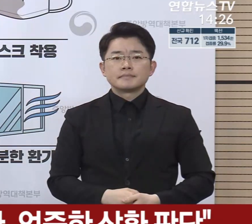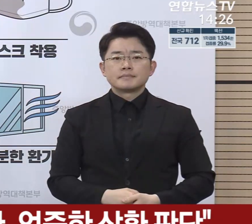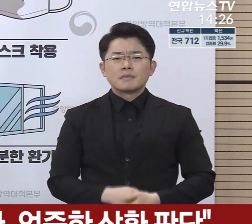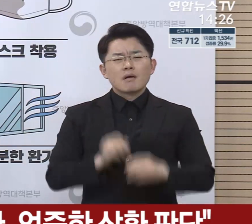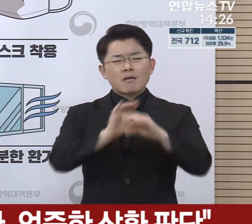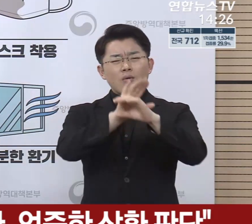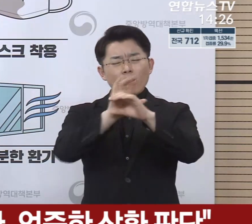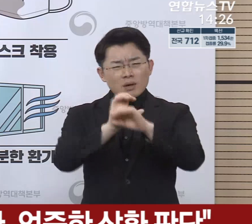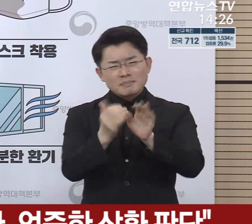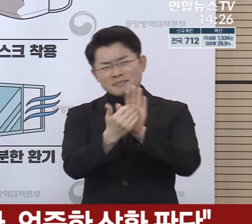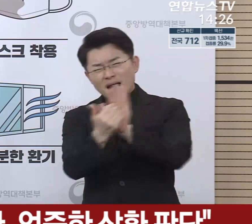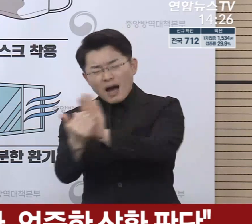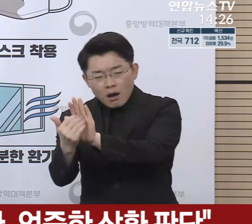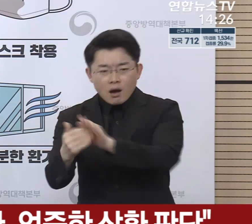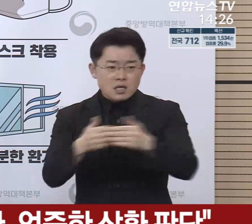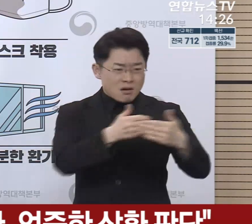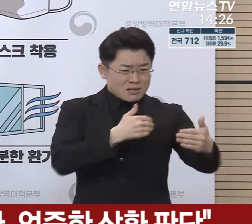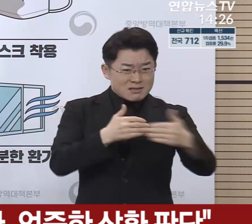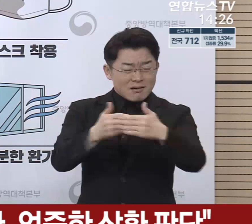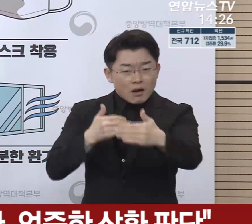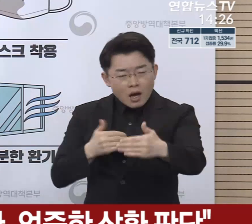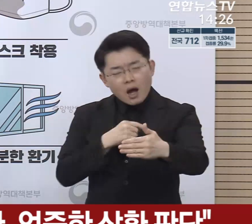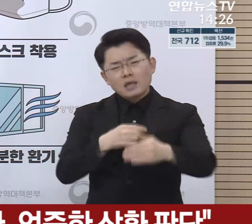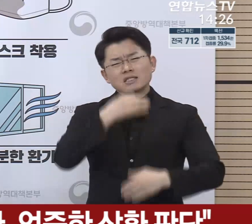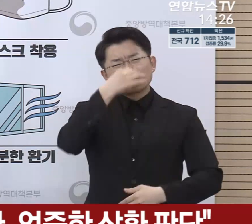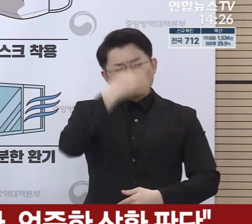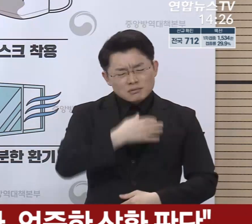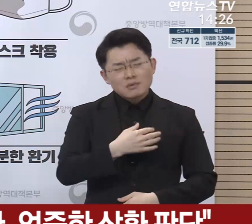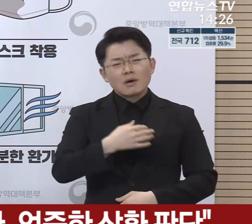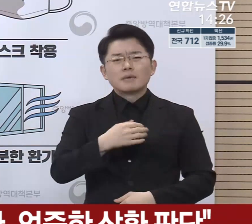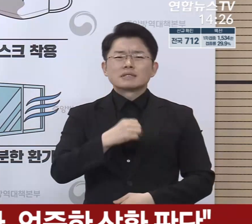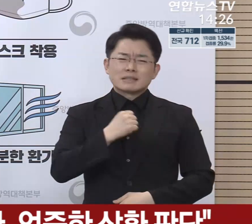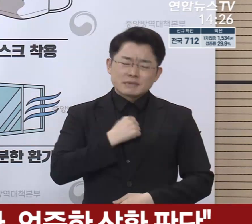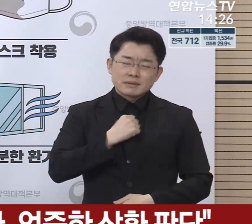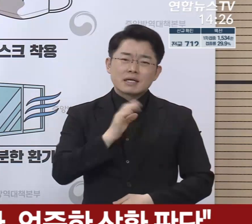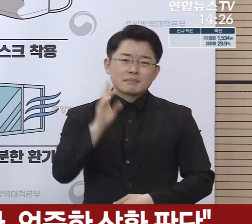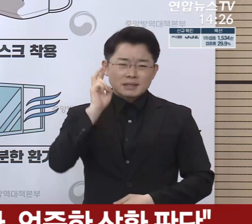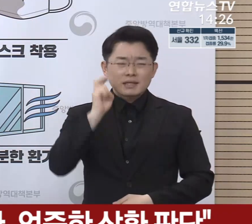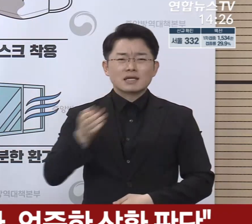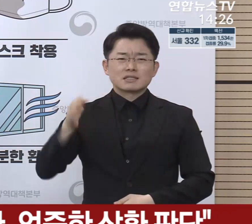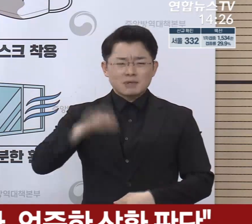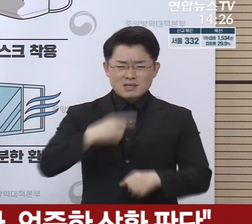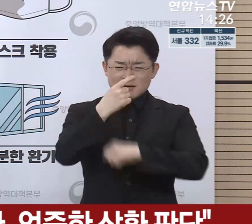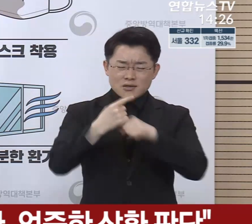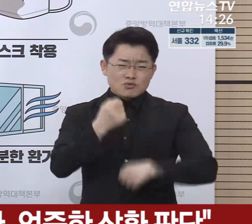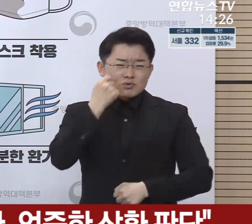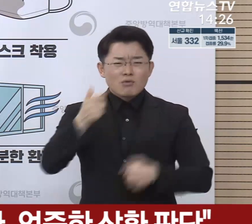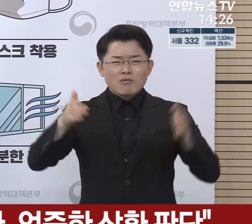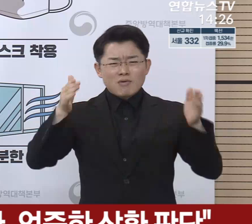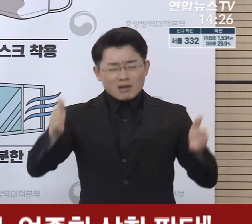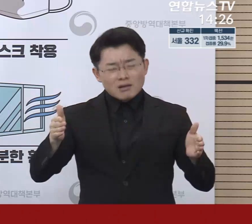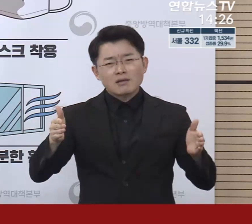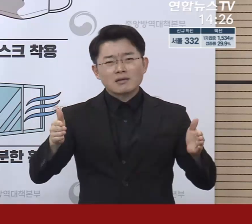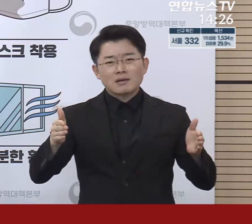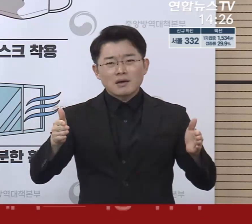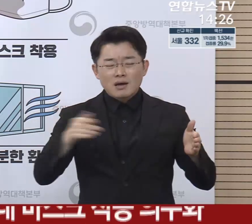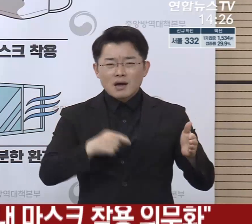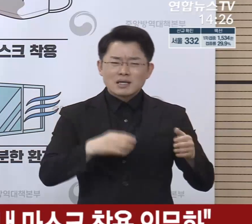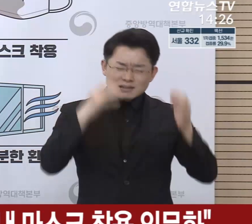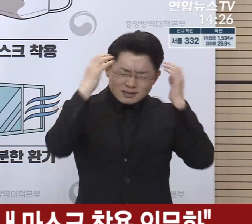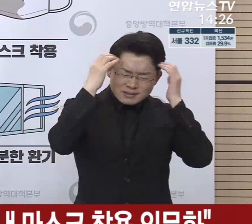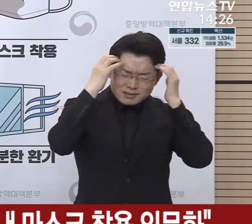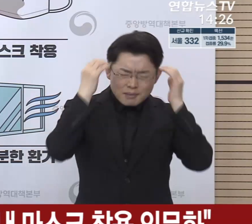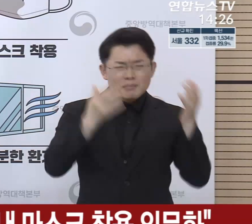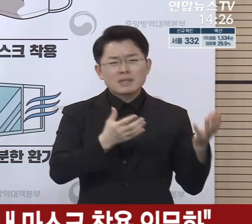오래된 거리두기로 지치고 답답하시겠지만 1년 반 동안 온 국민들이 힘들게 지켜온